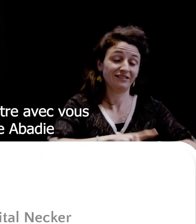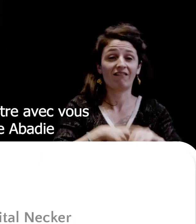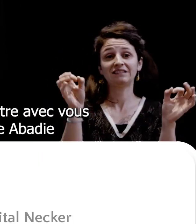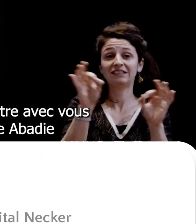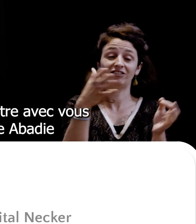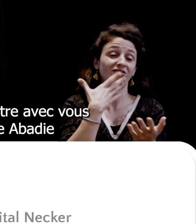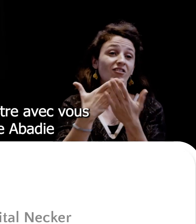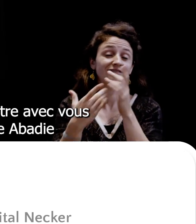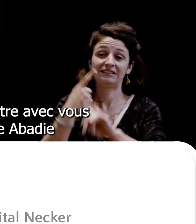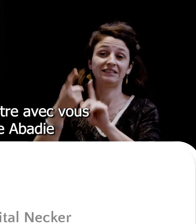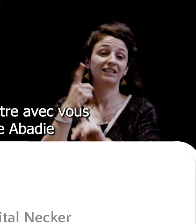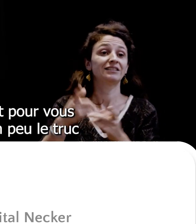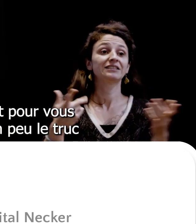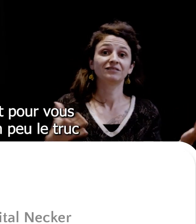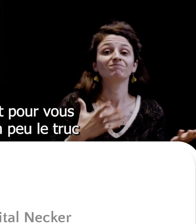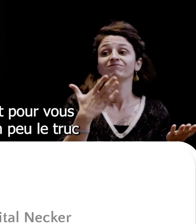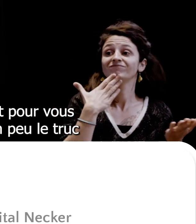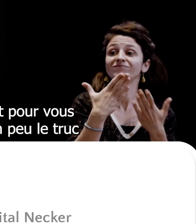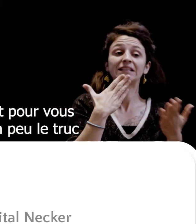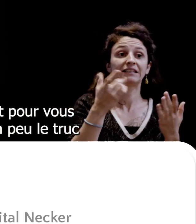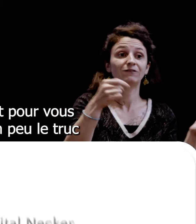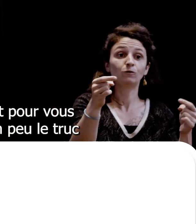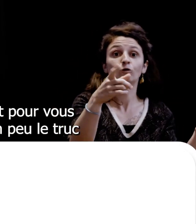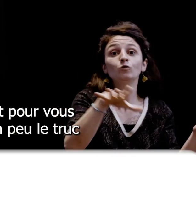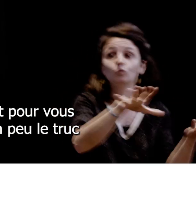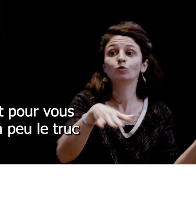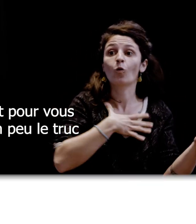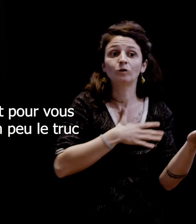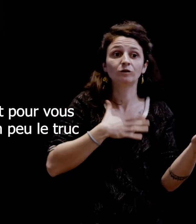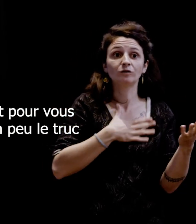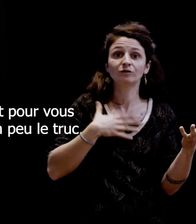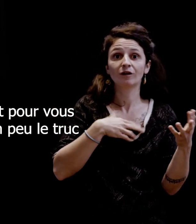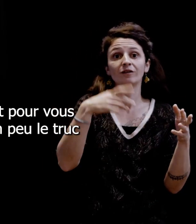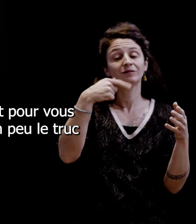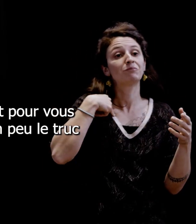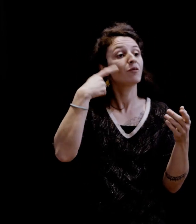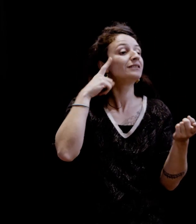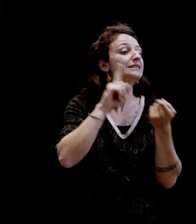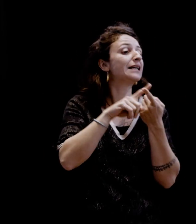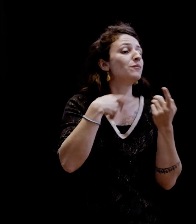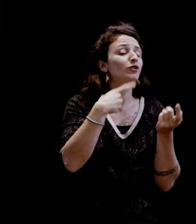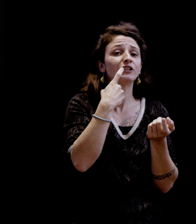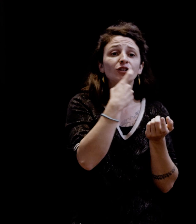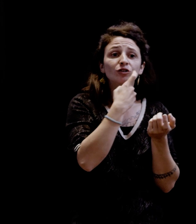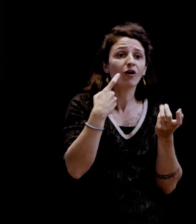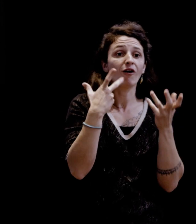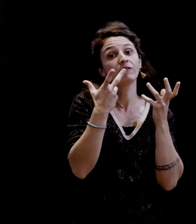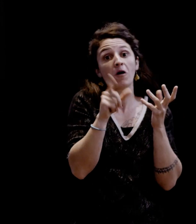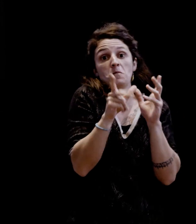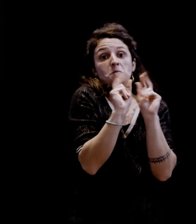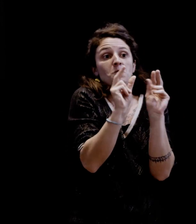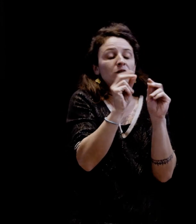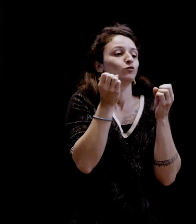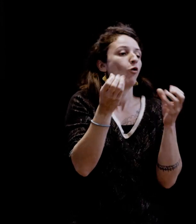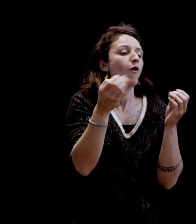contente d'être avec vous et je remercie Véronique Abadi qui pense toujours à moi et pour vous parler des dents, qui est toujours un peu le truc un peu noir qui fait peur aux parents, qui fait peur